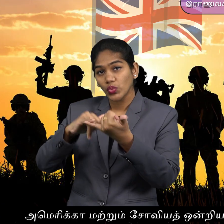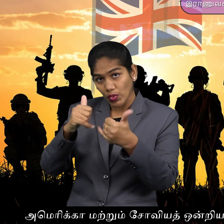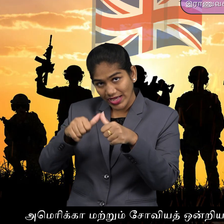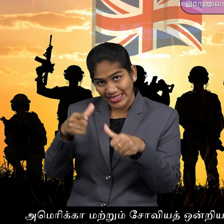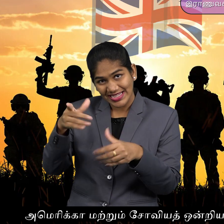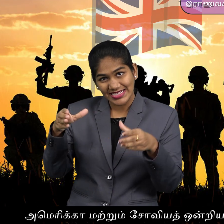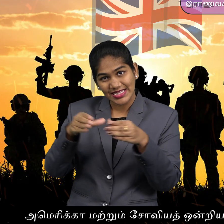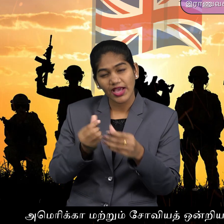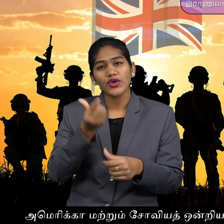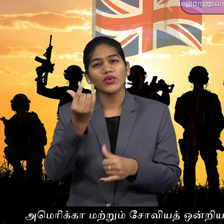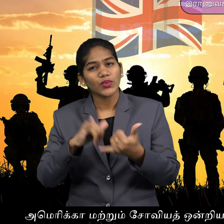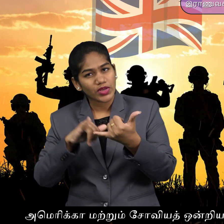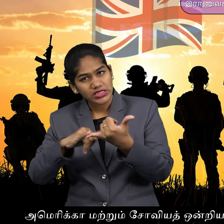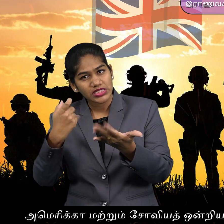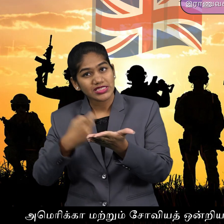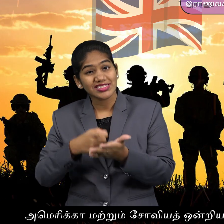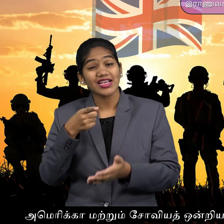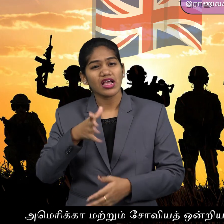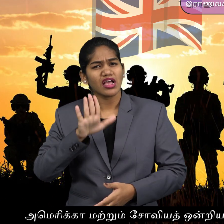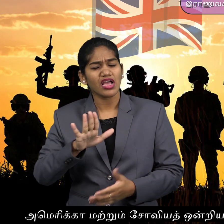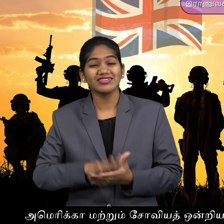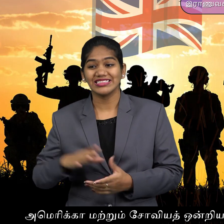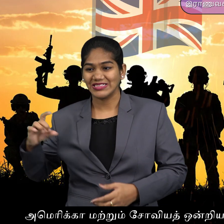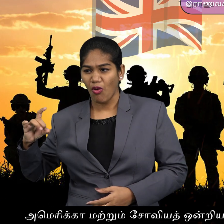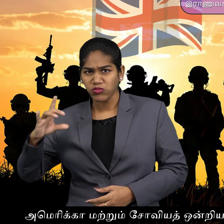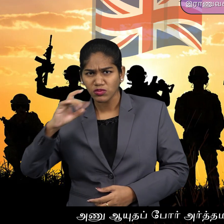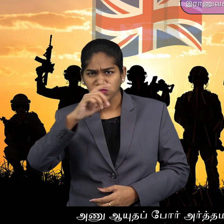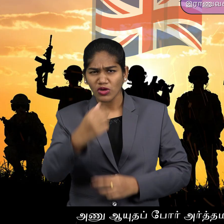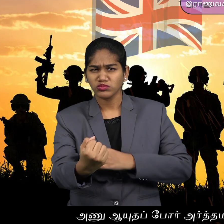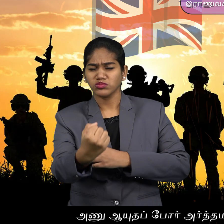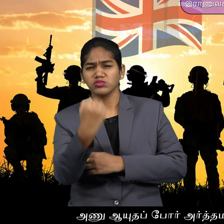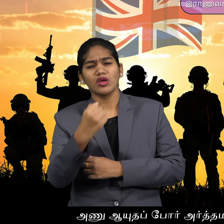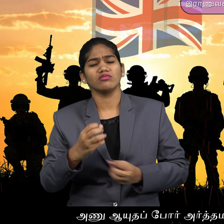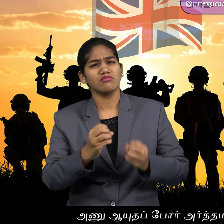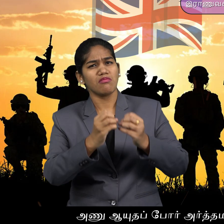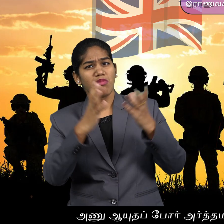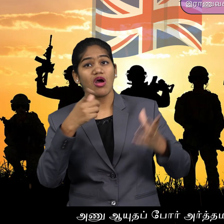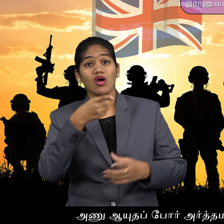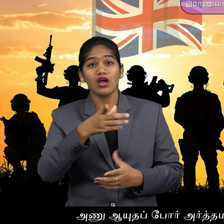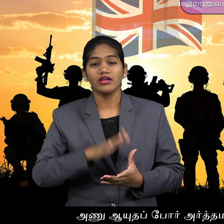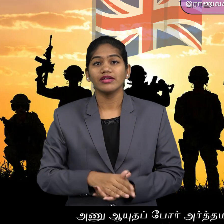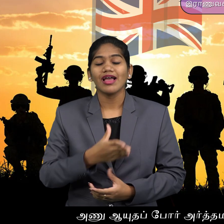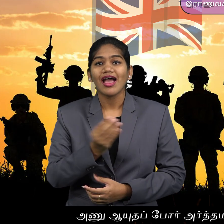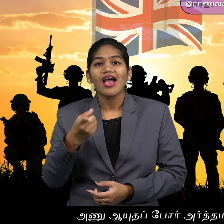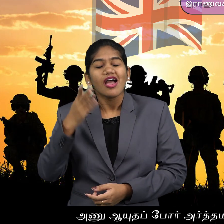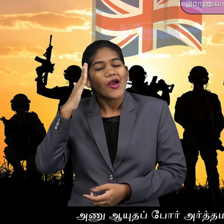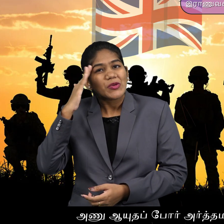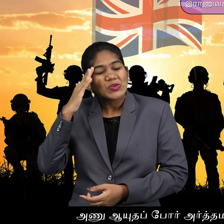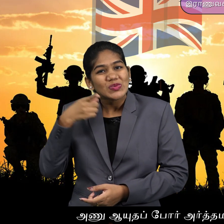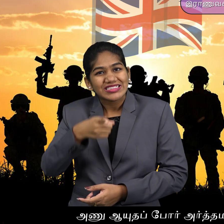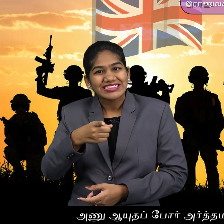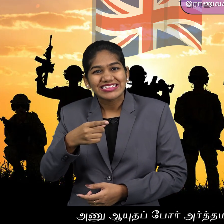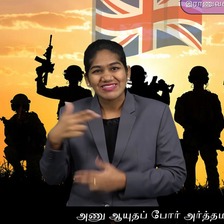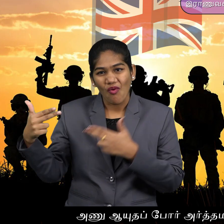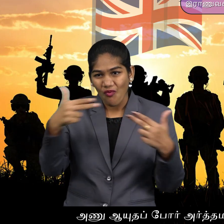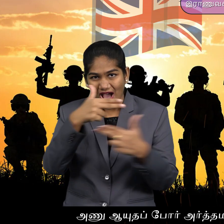அமெரிக்கா மற்றும் சோவியத் ஒன்றியம் அணு ஆயுதங்களை கொண்டிருந்தன. அணு ஆயுதப் போர் அர்த்தமற்றது என்பதை அறிந்திருந்தது.